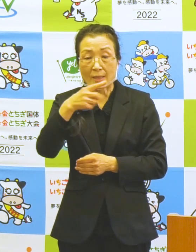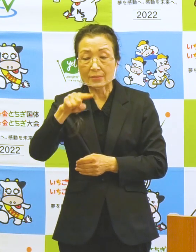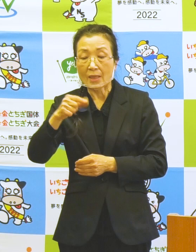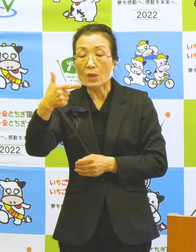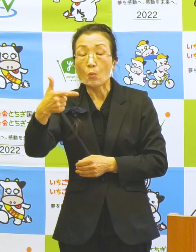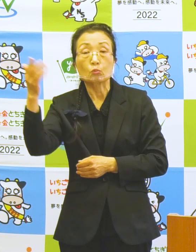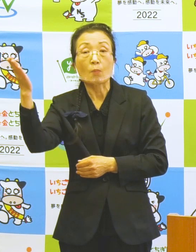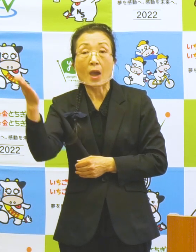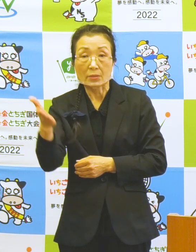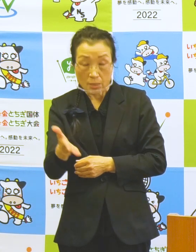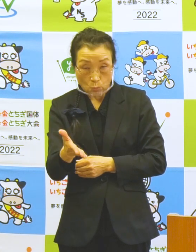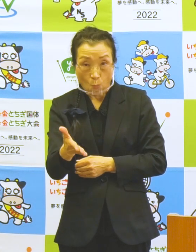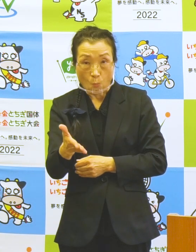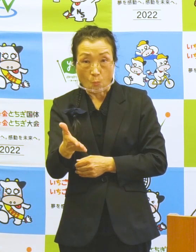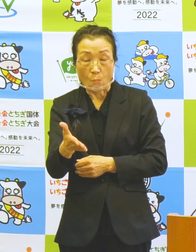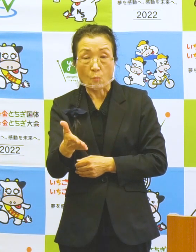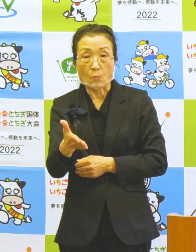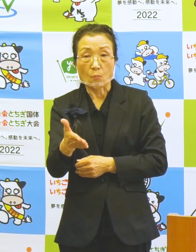53.6%、 全市民の